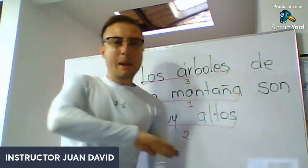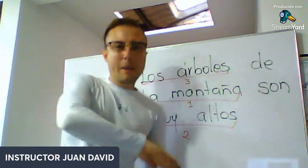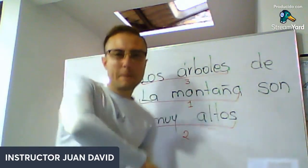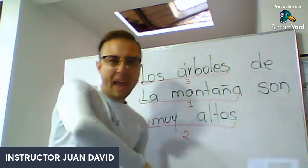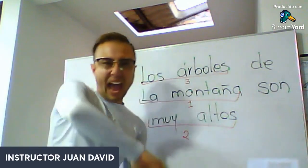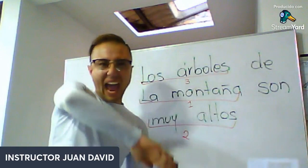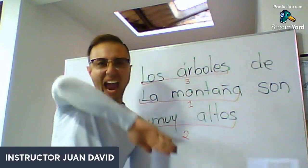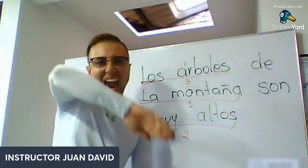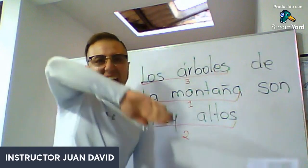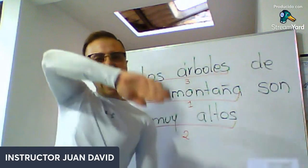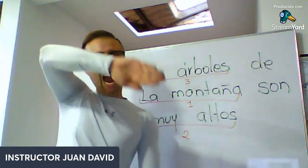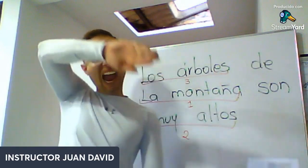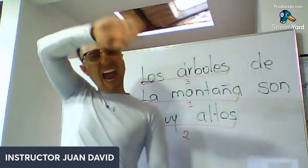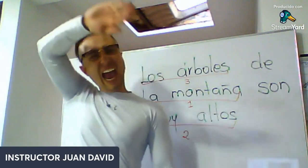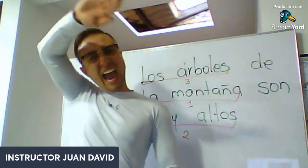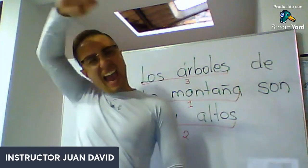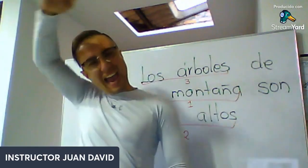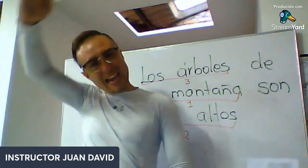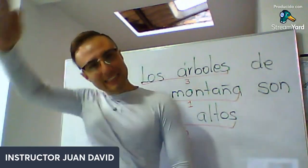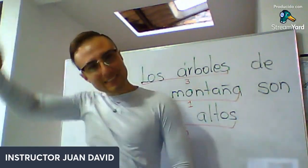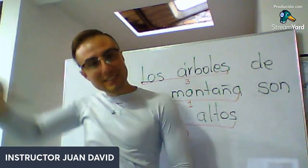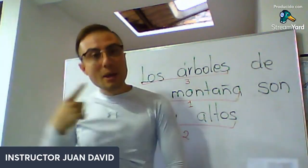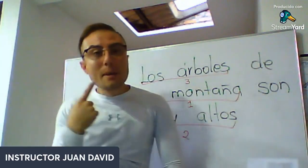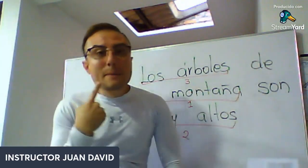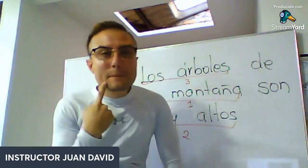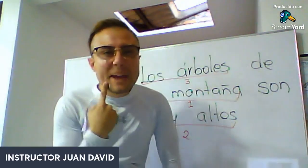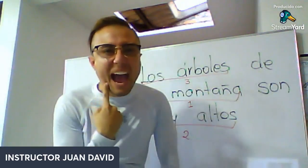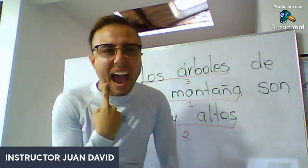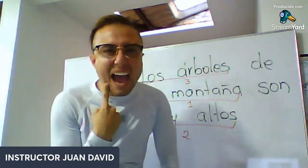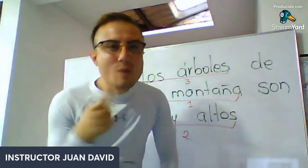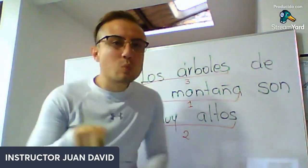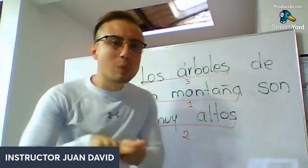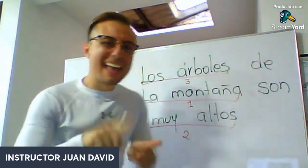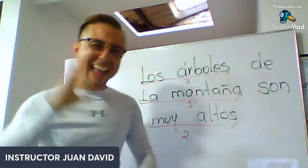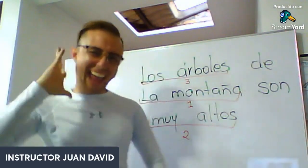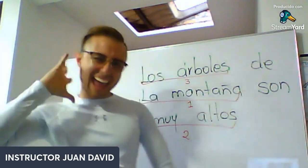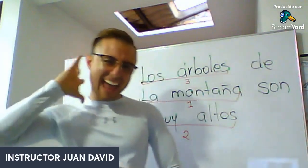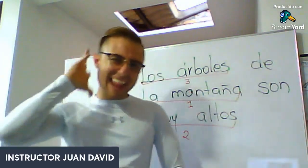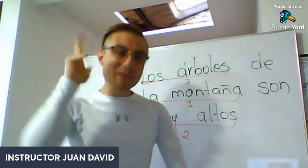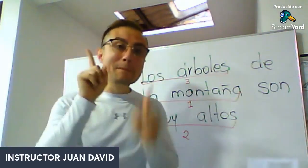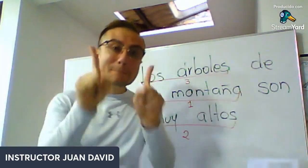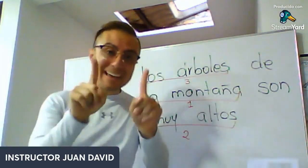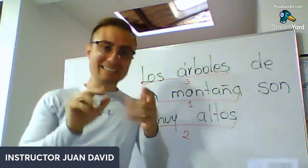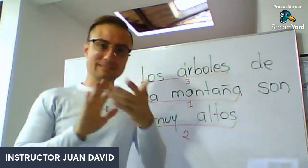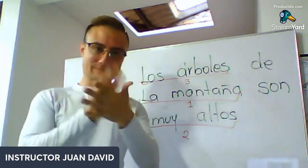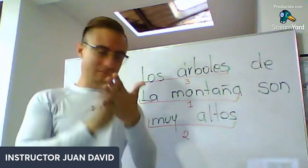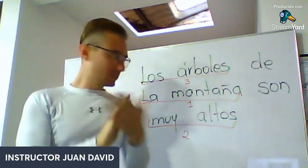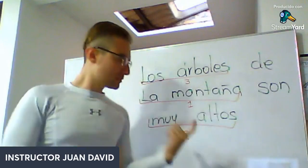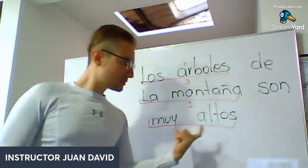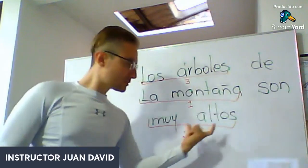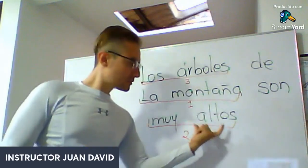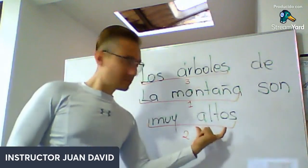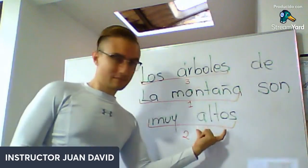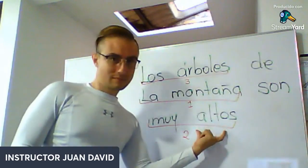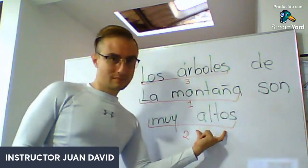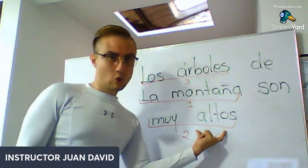si hace referencia a que la montaña es muy grande y cuando hago este que es muy grande y